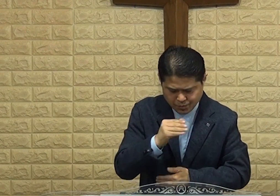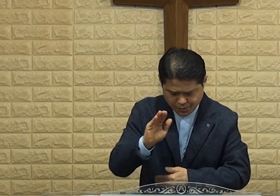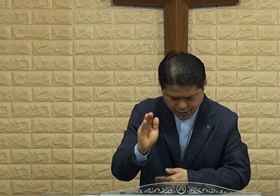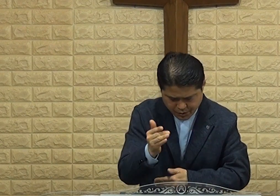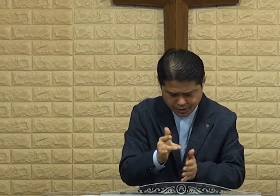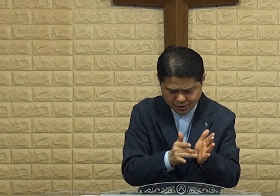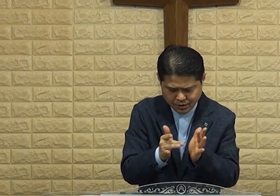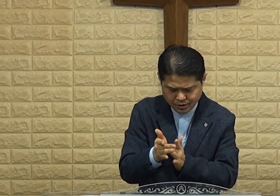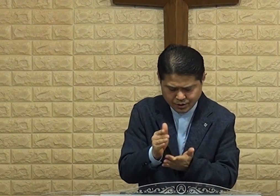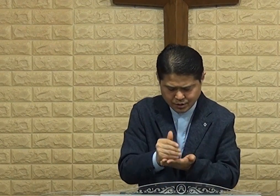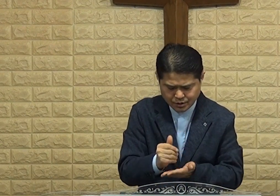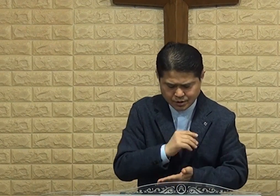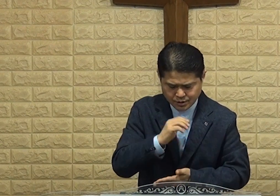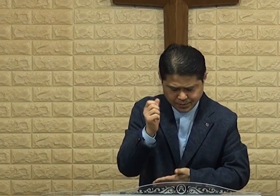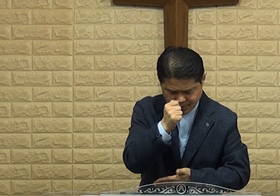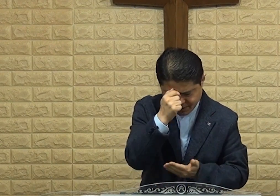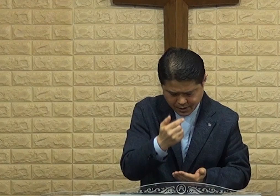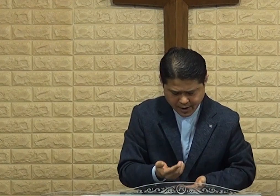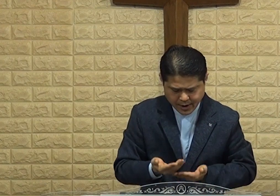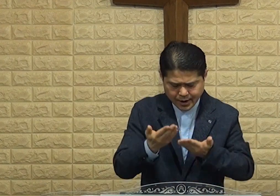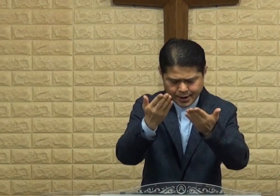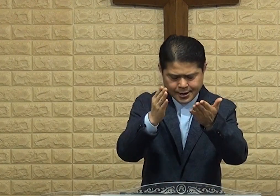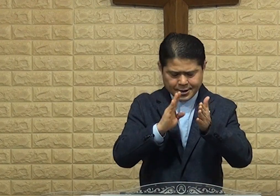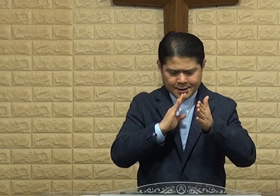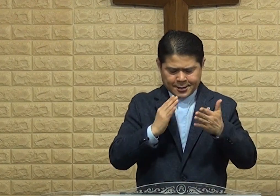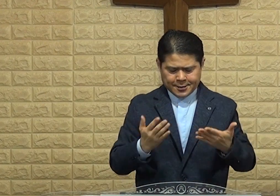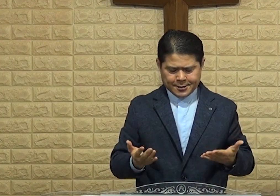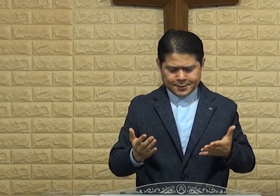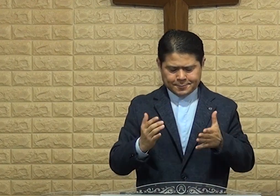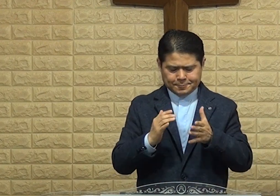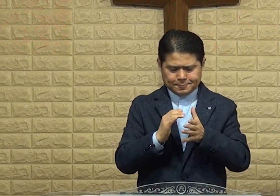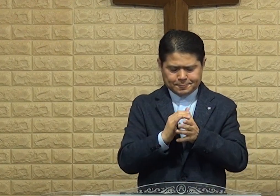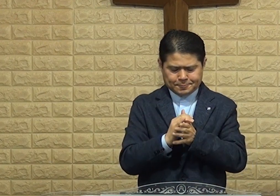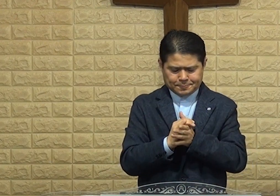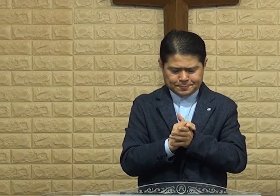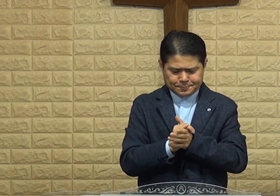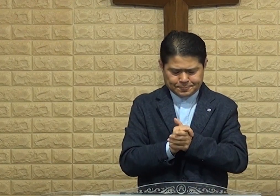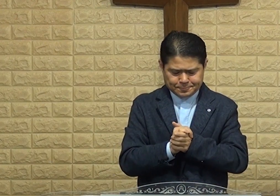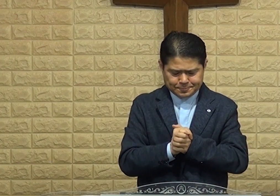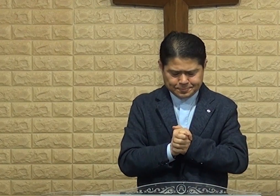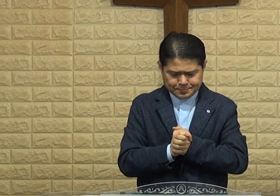우리가 헌신할 수 있는 복을 허락하시기를 주님의 이름으로 기도드리옵나이다.